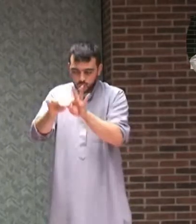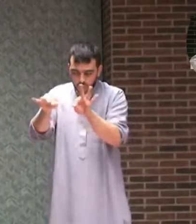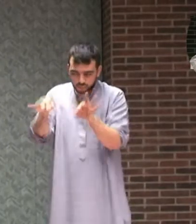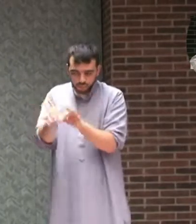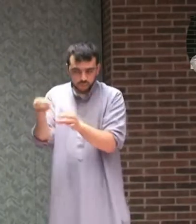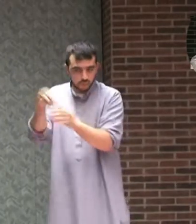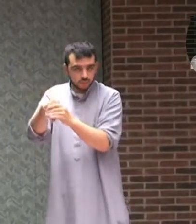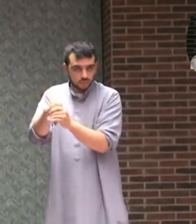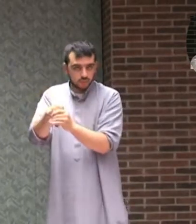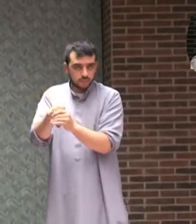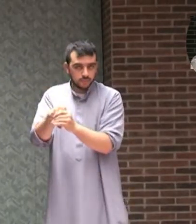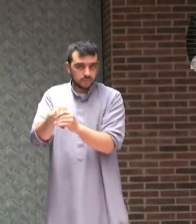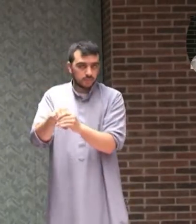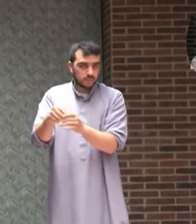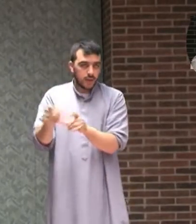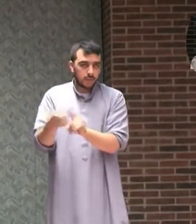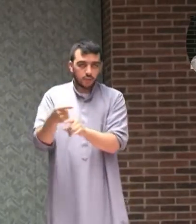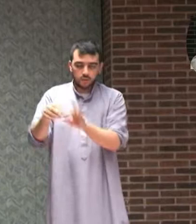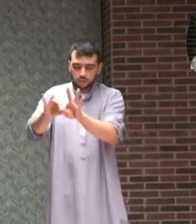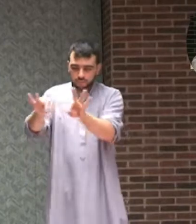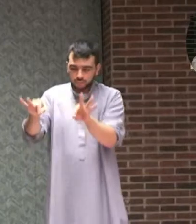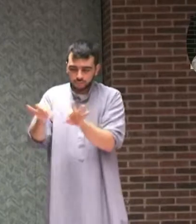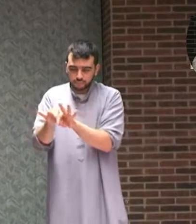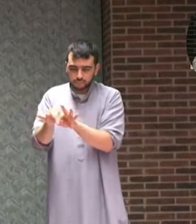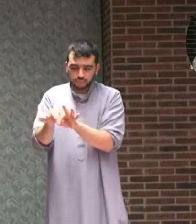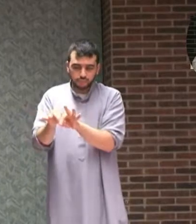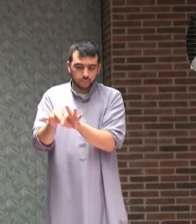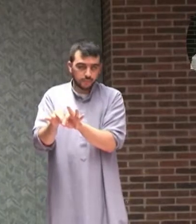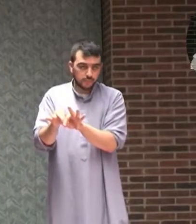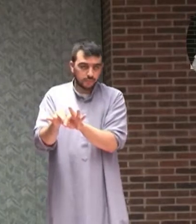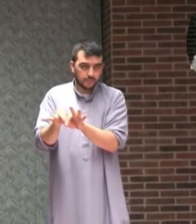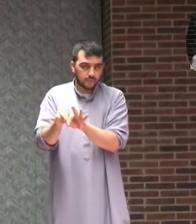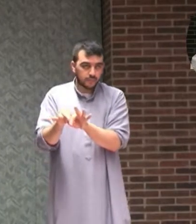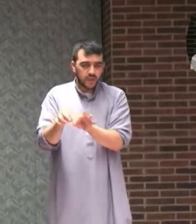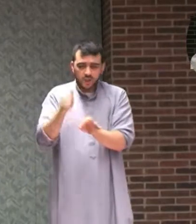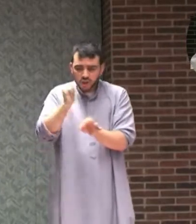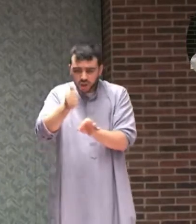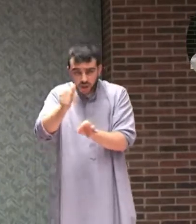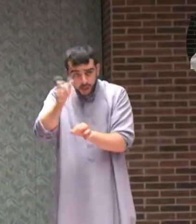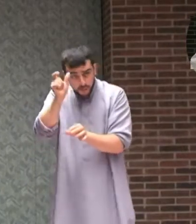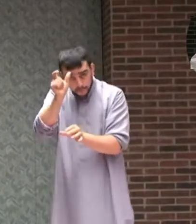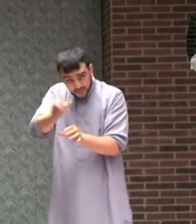nouveau-nés. Pour toute personne dans la famille, donc, on fait sortir